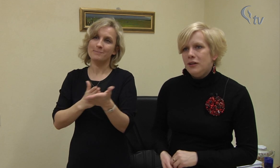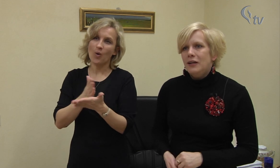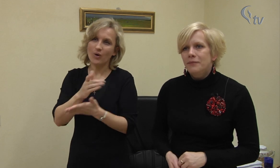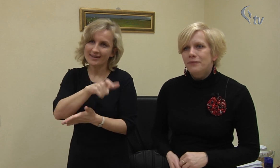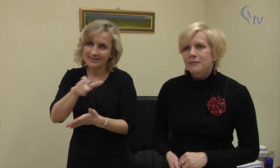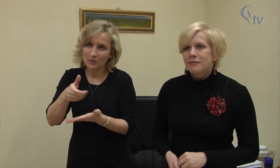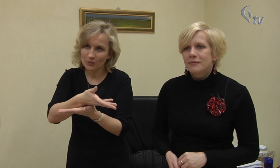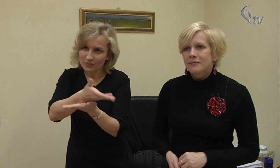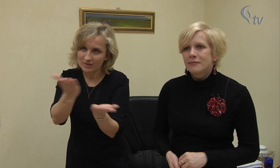poliitikakujundajatele.